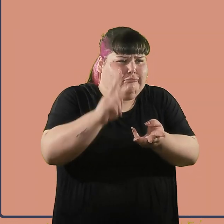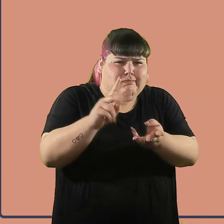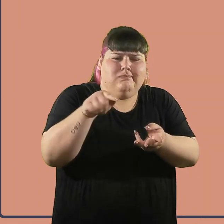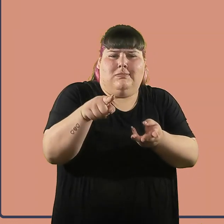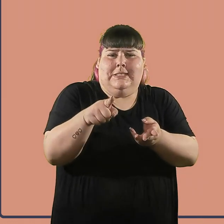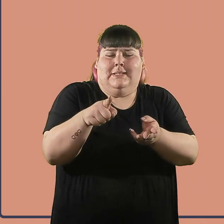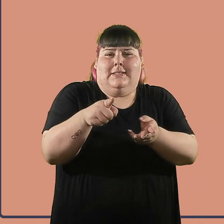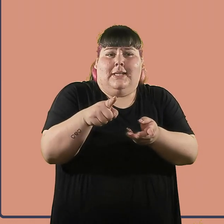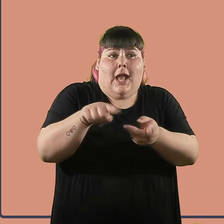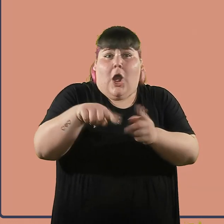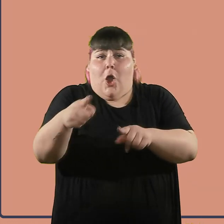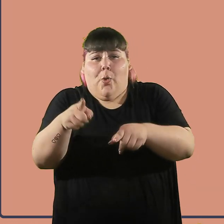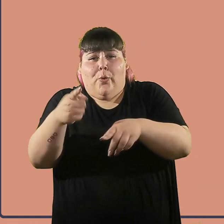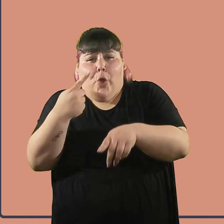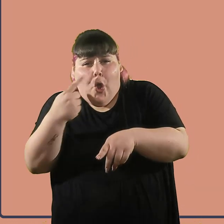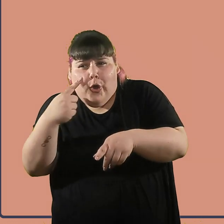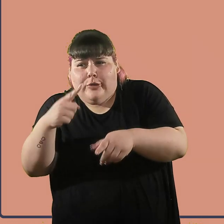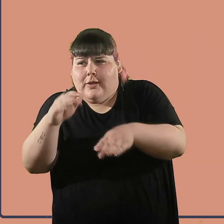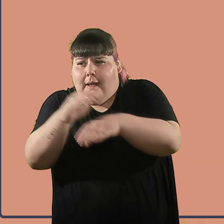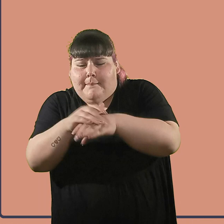de algún conocido o amigo cercano.